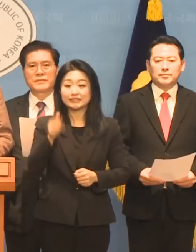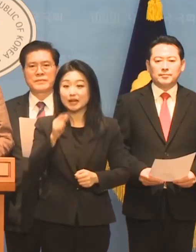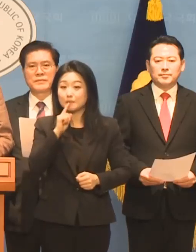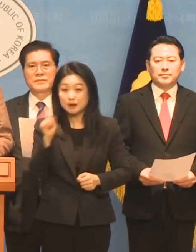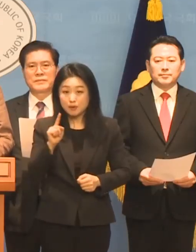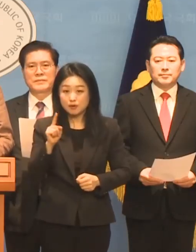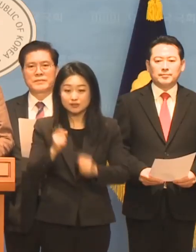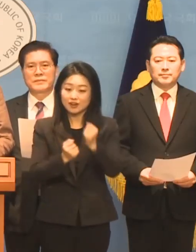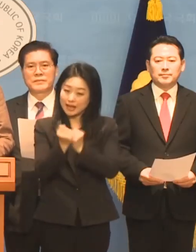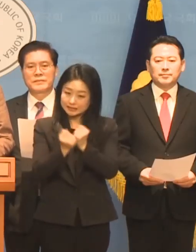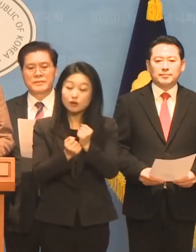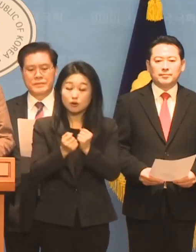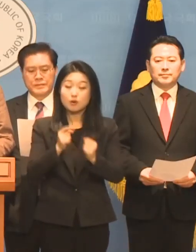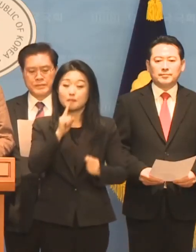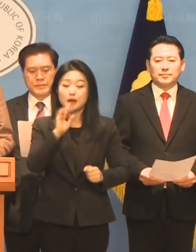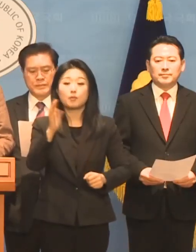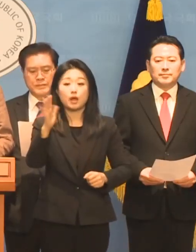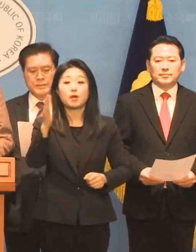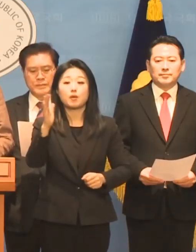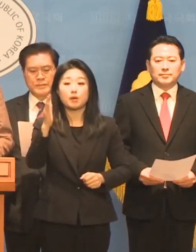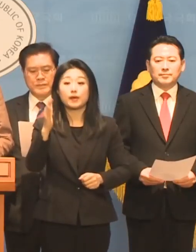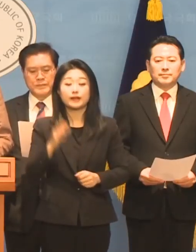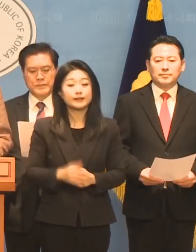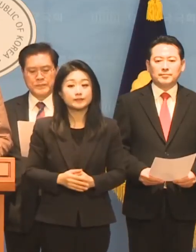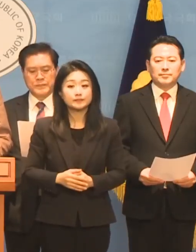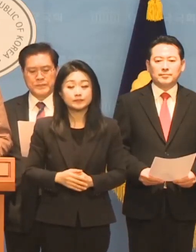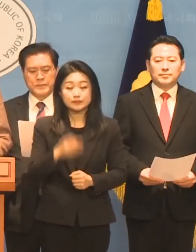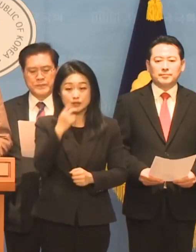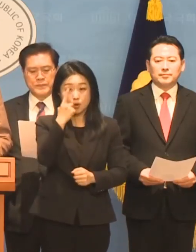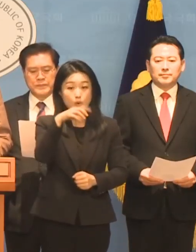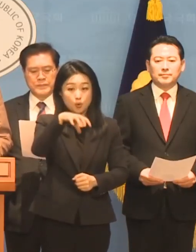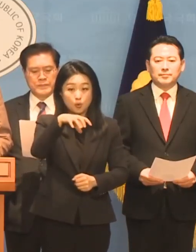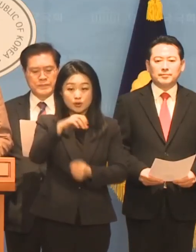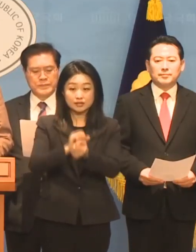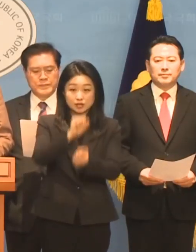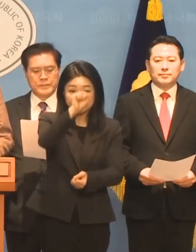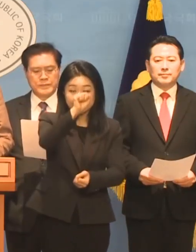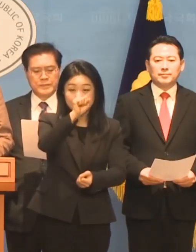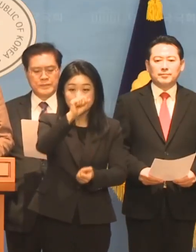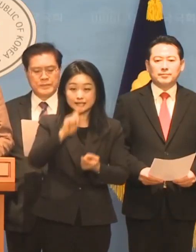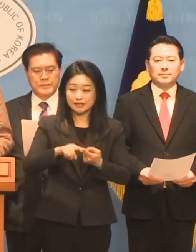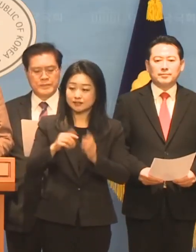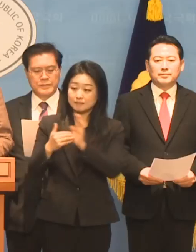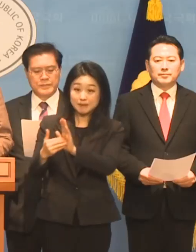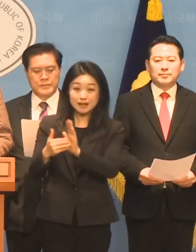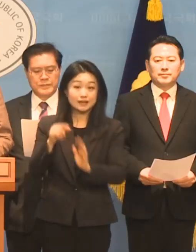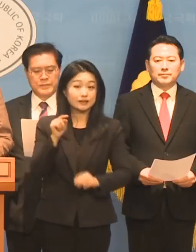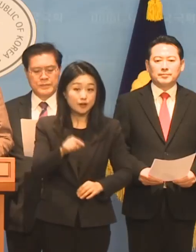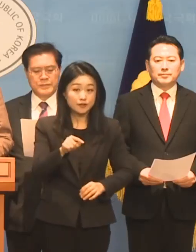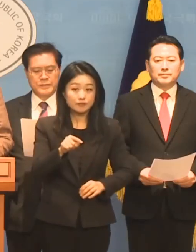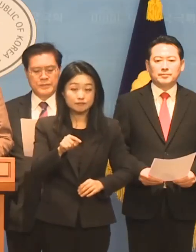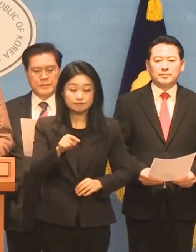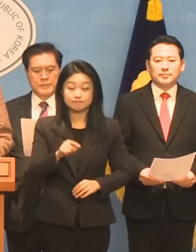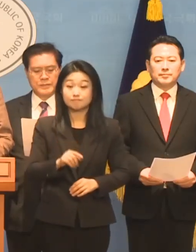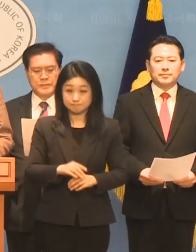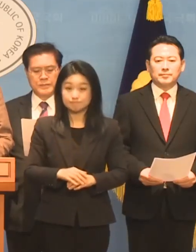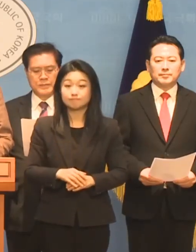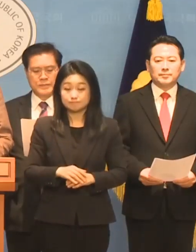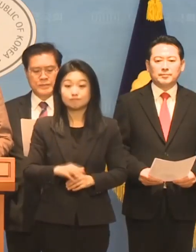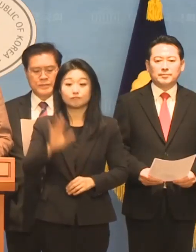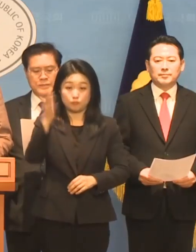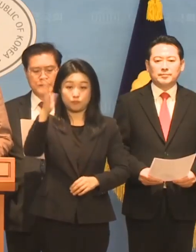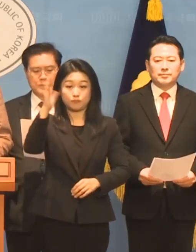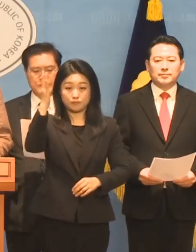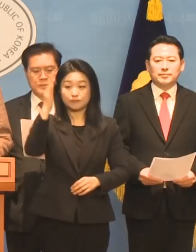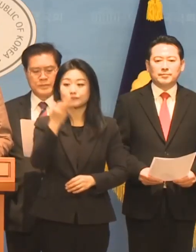그런 해석도 가능하다고 답하며 경호처의 영장 불응에 대한 법적 정당성을